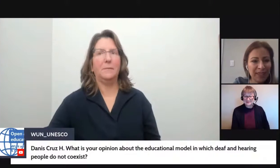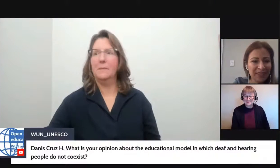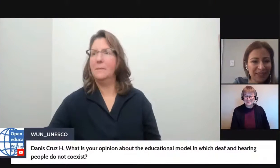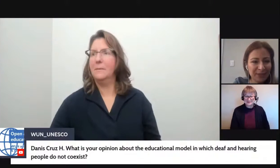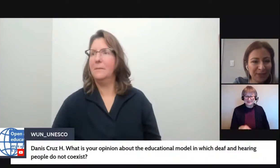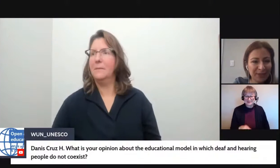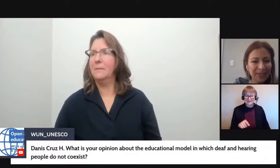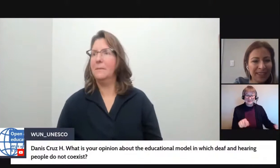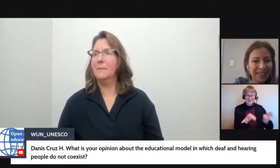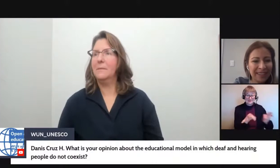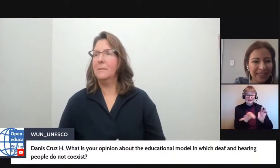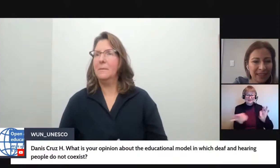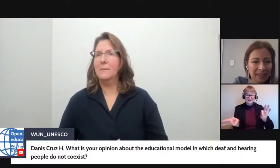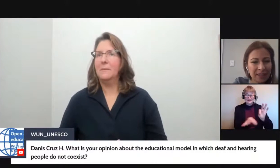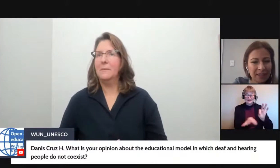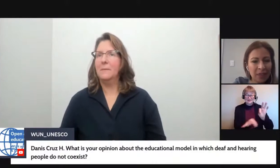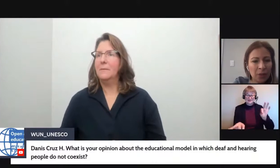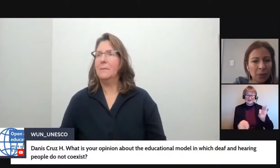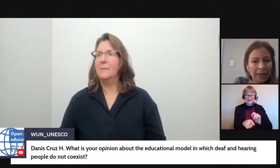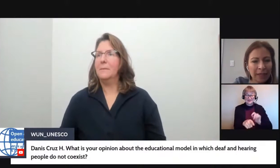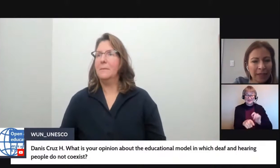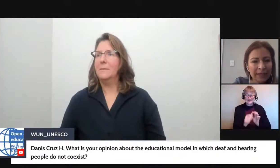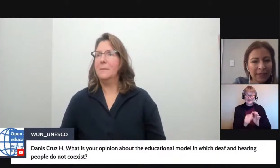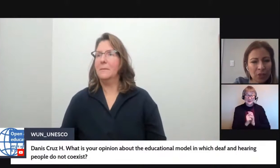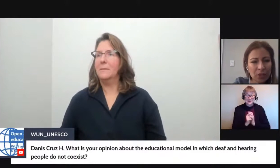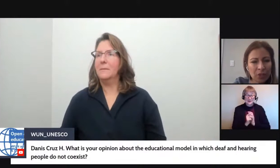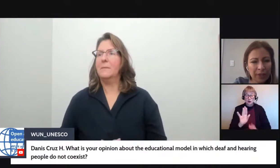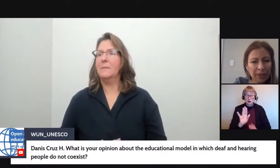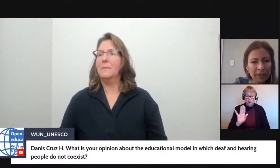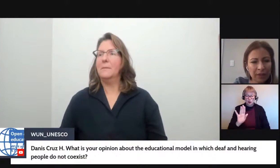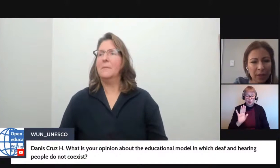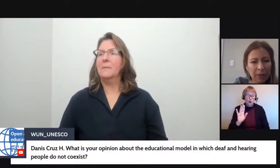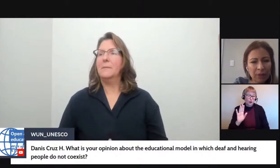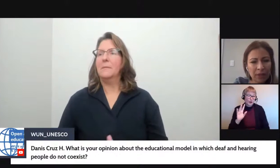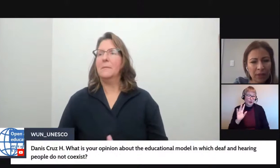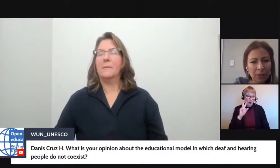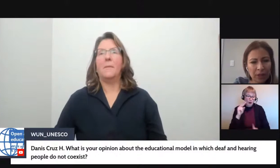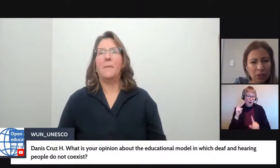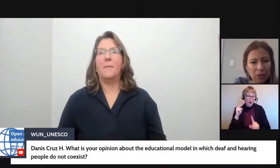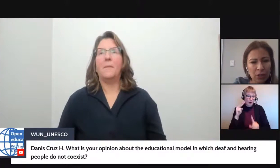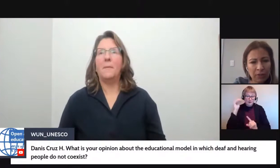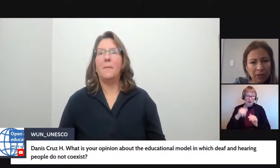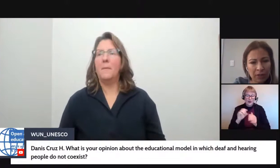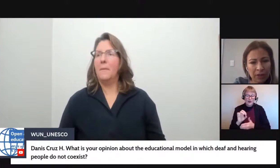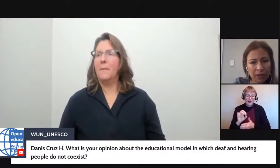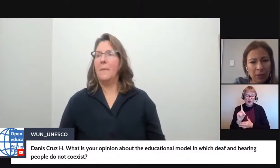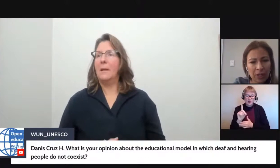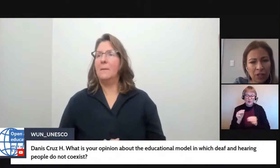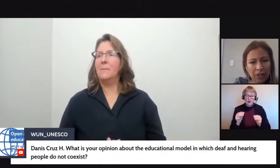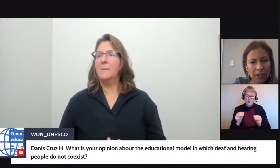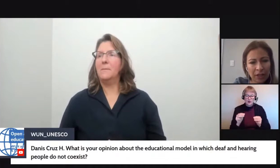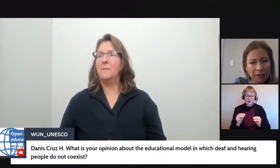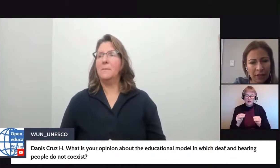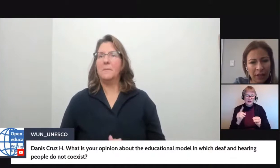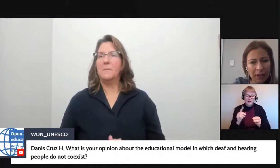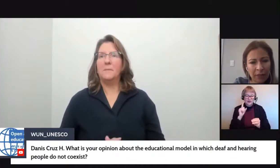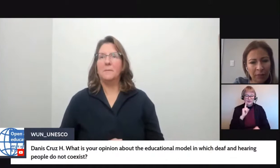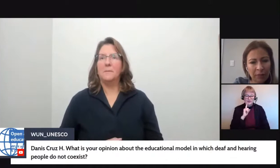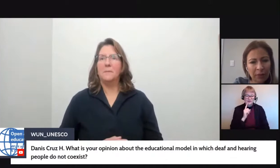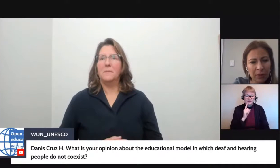porque es cierto, la gente con sordera tiene la tendencia a estar junta siempre. ¿Por qué? Porque comparten el